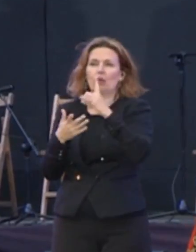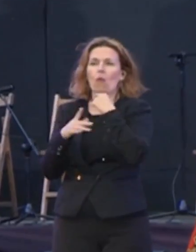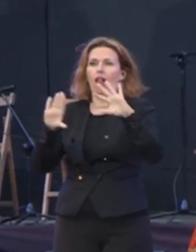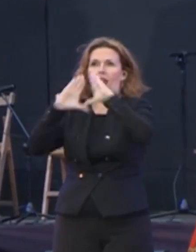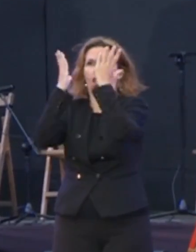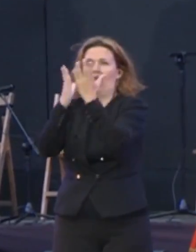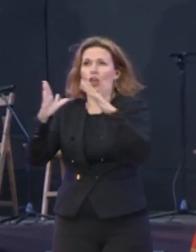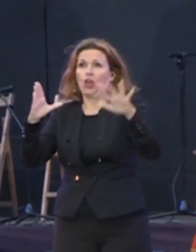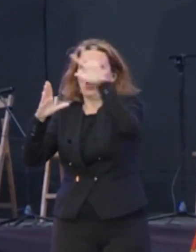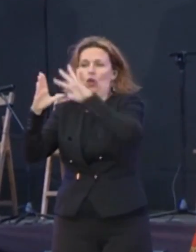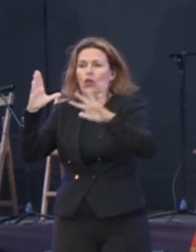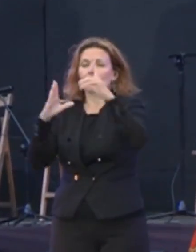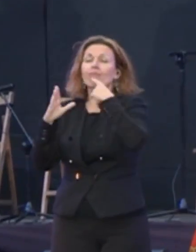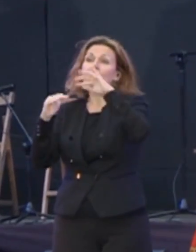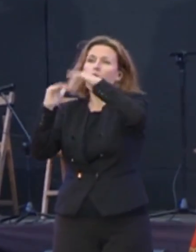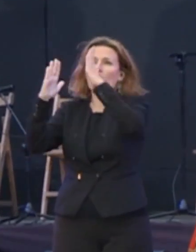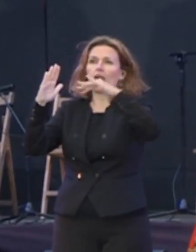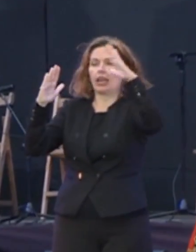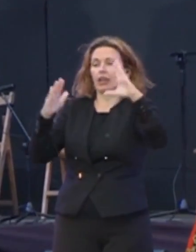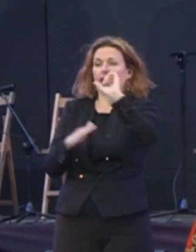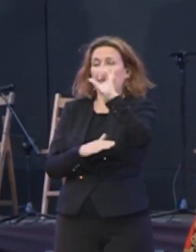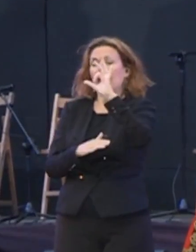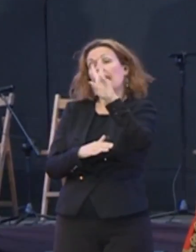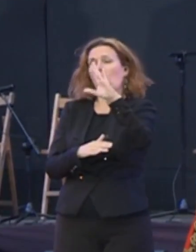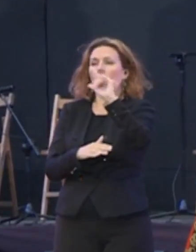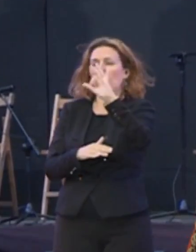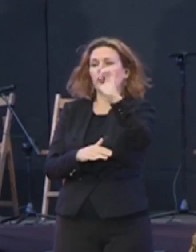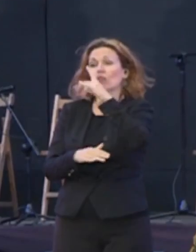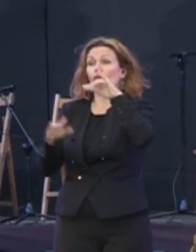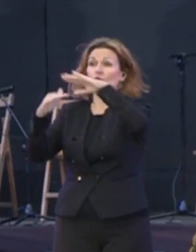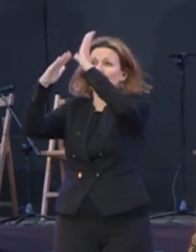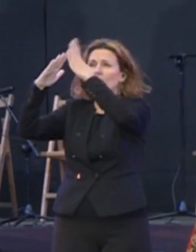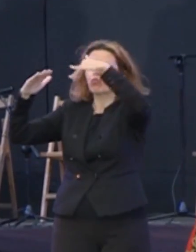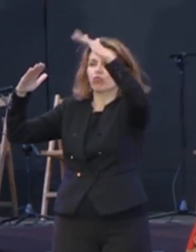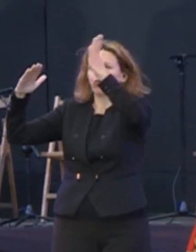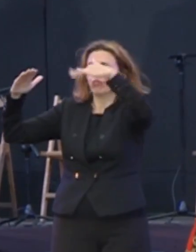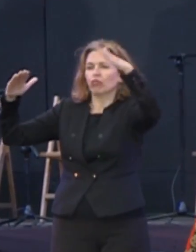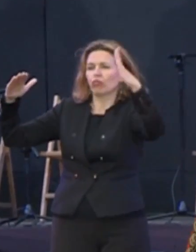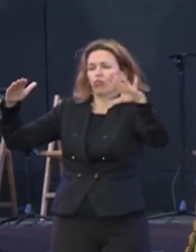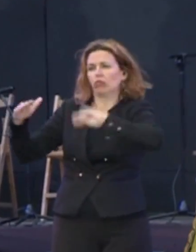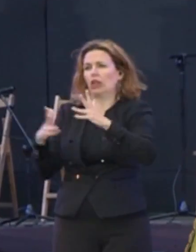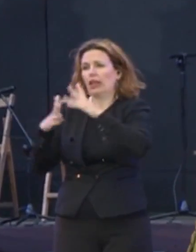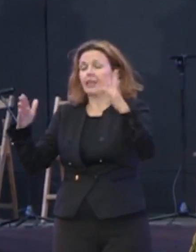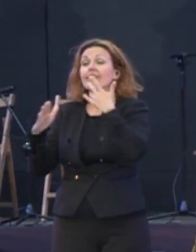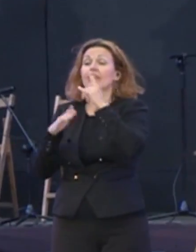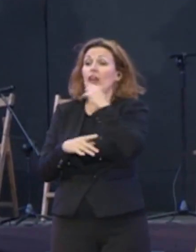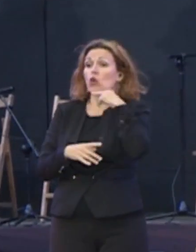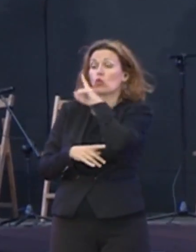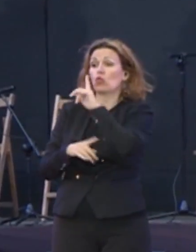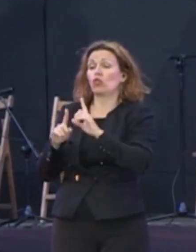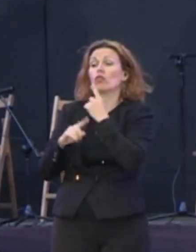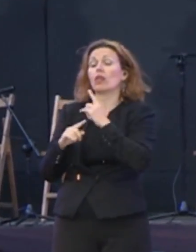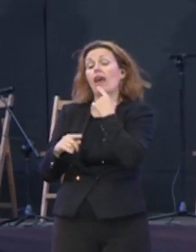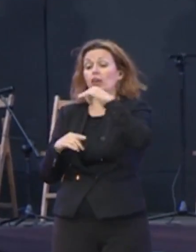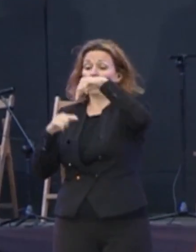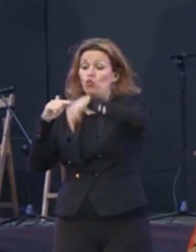geográficamente, lo encontraremos en la cordillera del Cáucaso, que es esa gran cadena montañosa que separa el sur de Rusia del norte